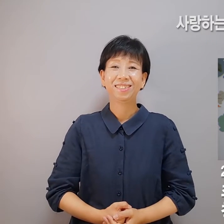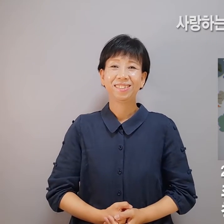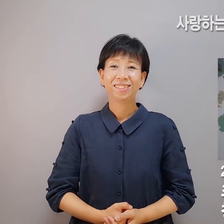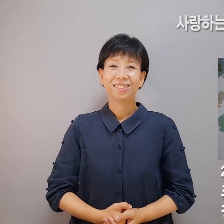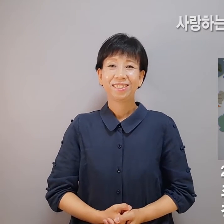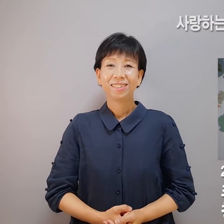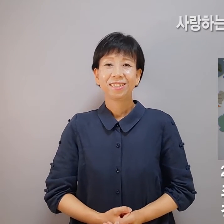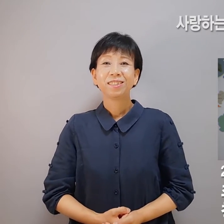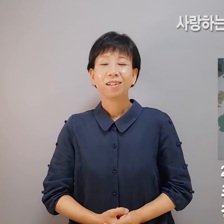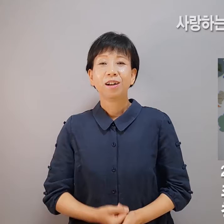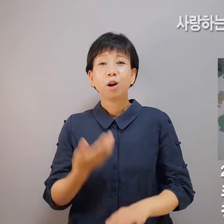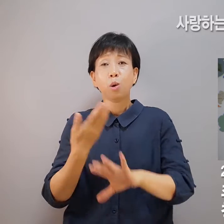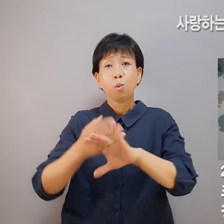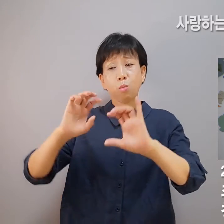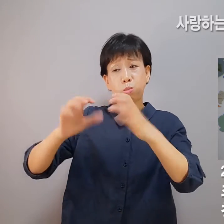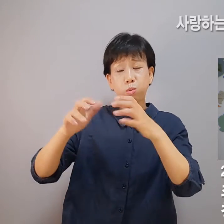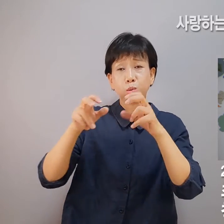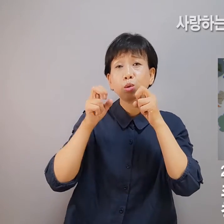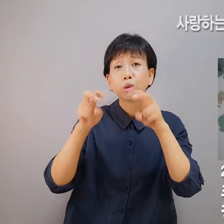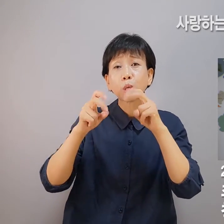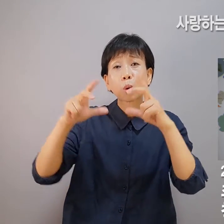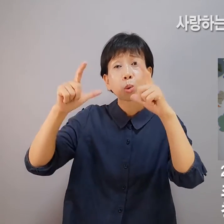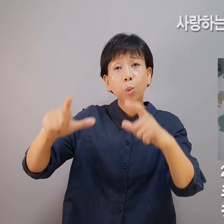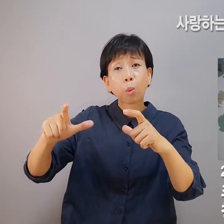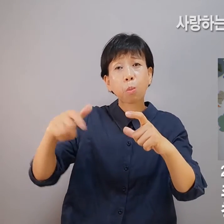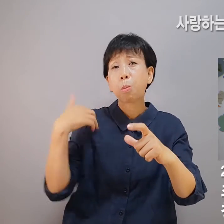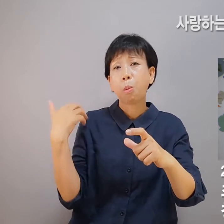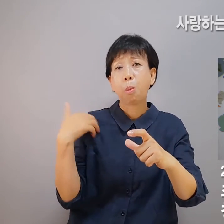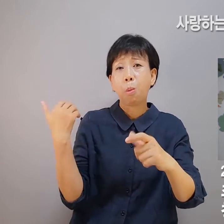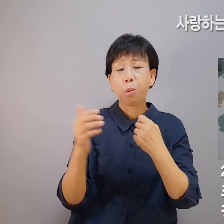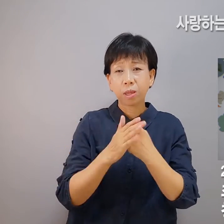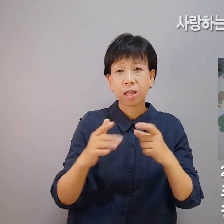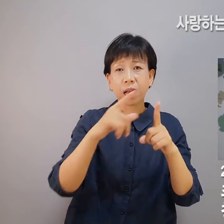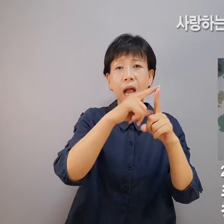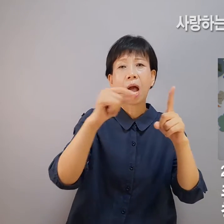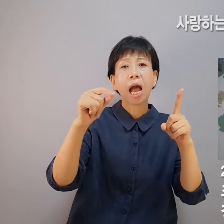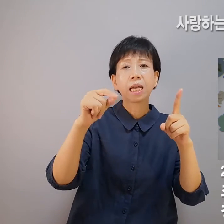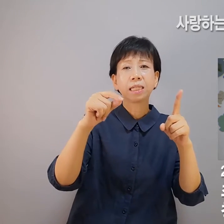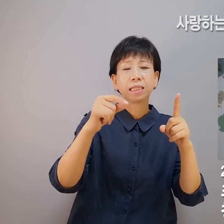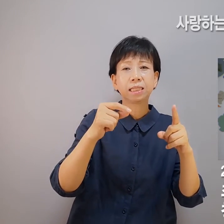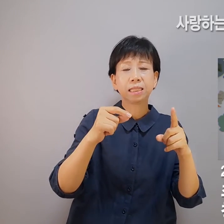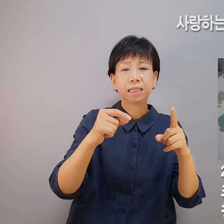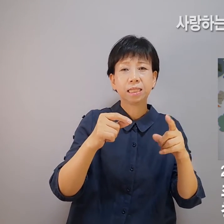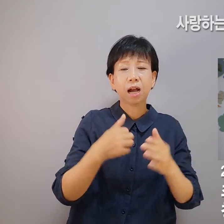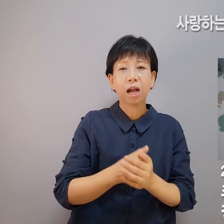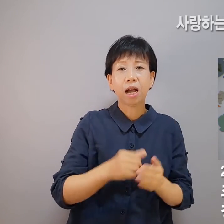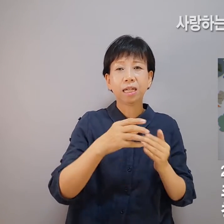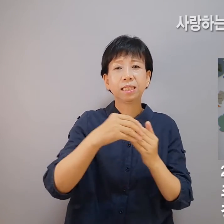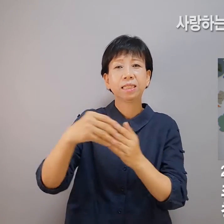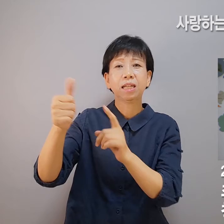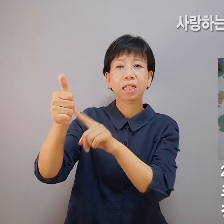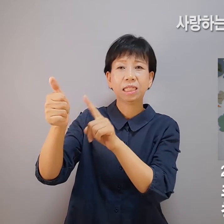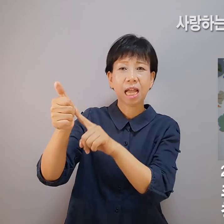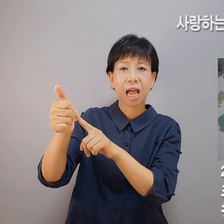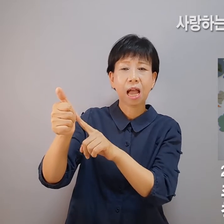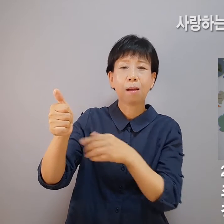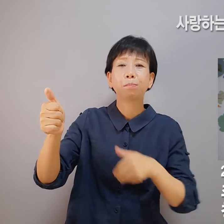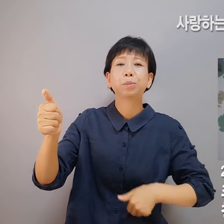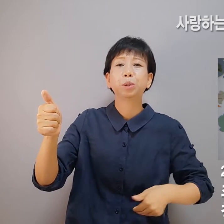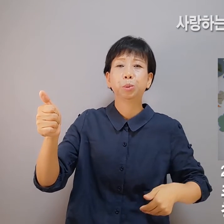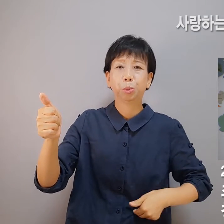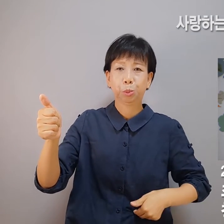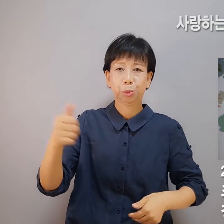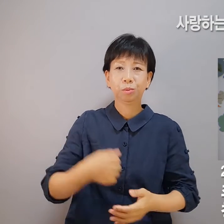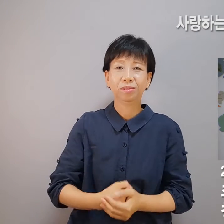나라를 모르니까 가이드가 있을 때가 있어요. 가이드가 누구냐에 따라서요, 정말